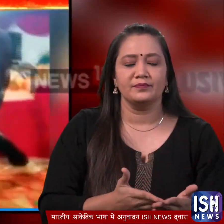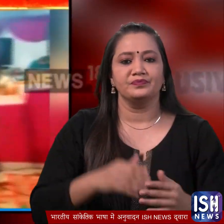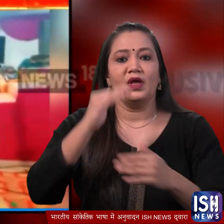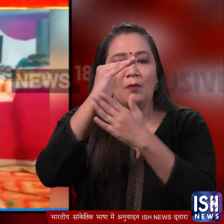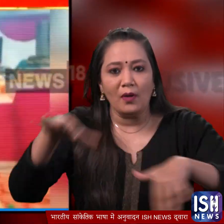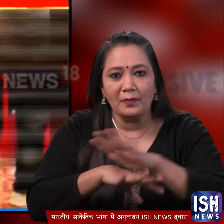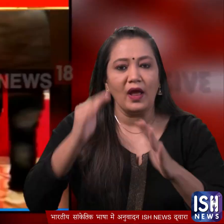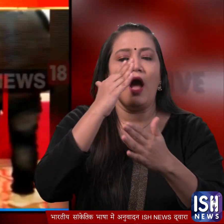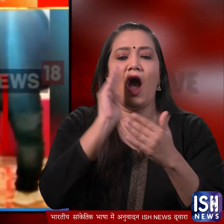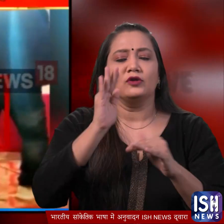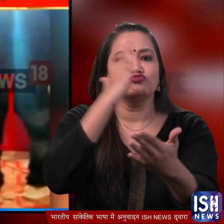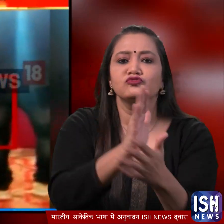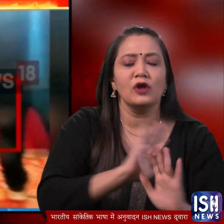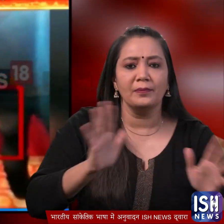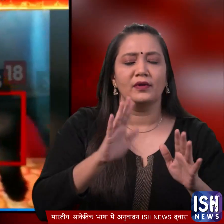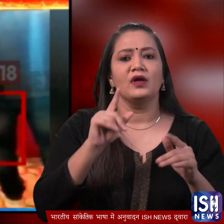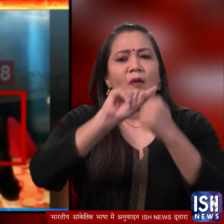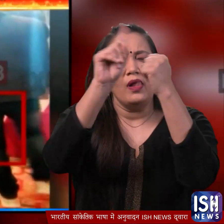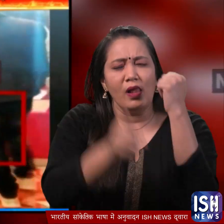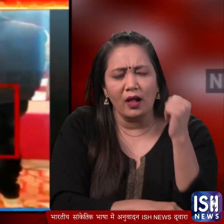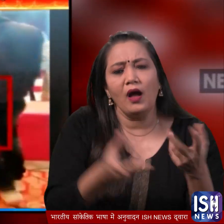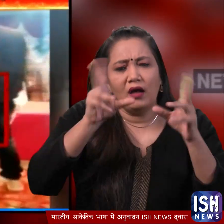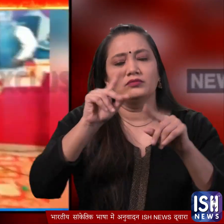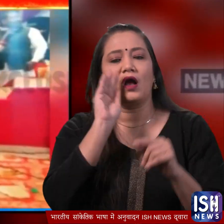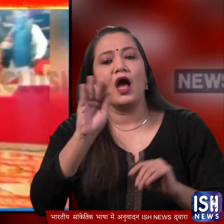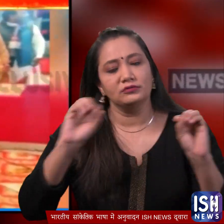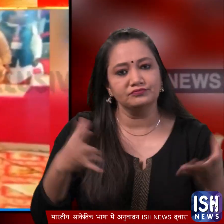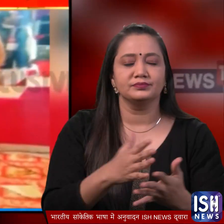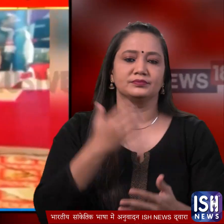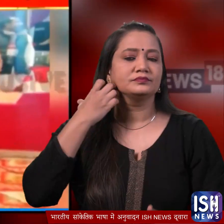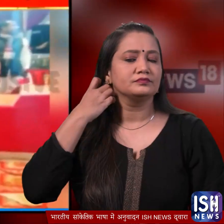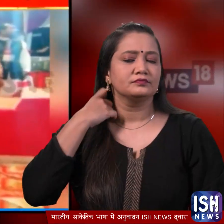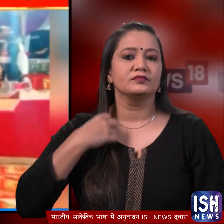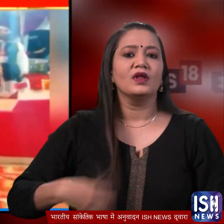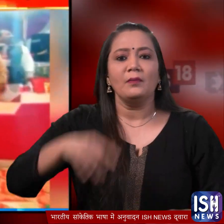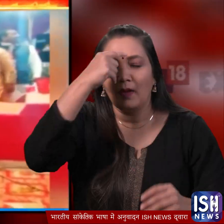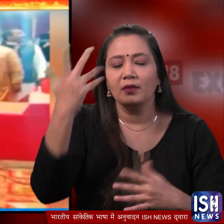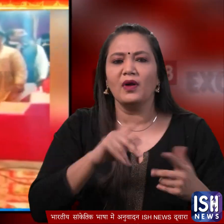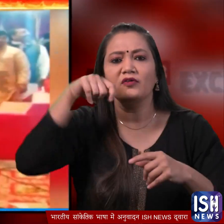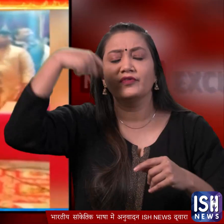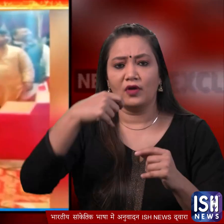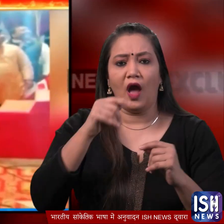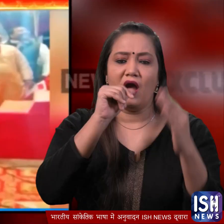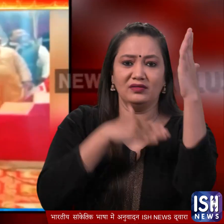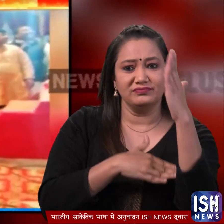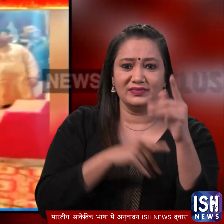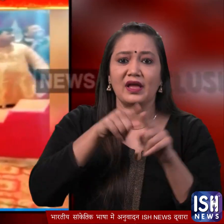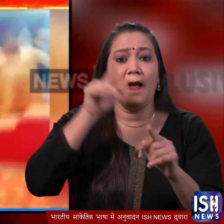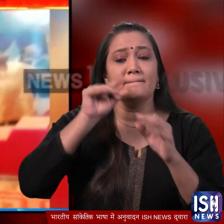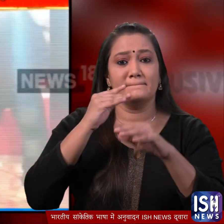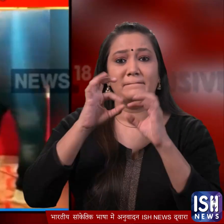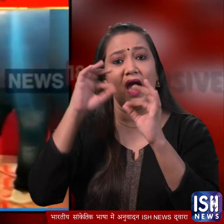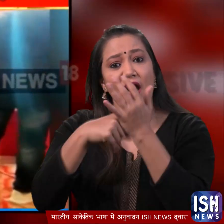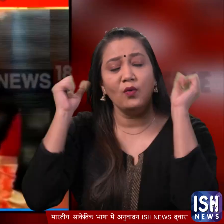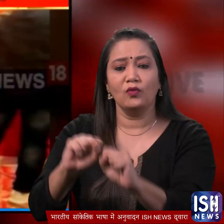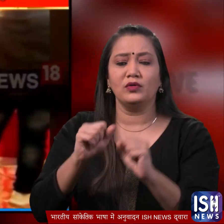गाना खत्म न किया जाए, इसलिए एक आखिरी गाना चलाने का फैसला लिया गया। विवाद इसलिए है क्योंकि यह वीडियो शराबबंदी वाले राज्य बिहार का